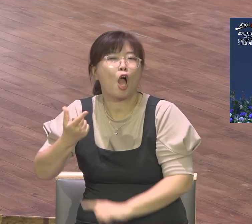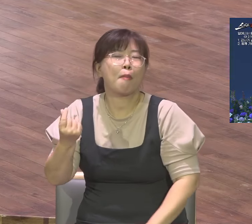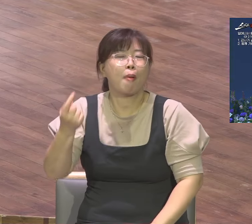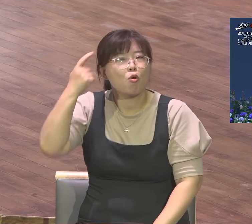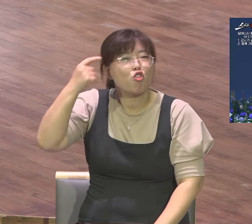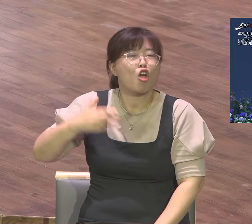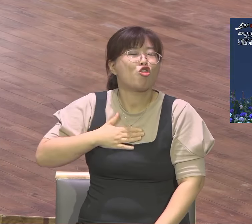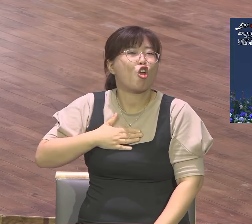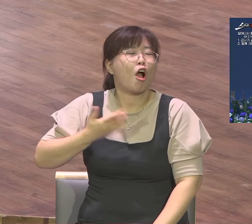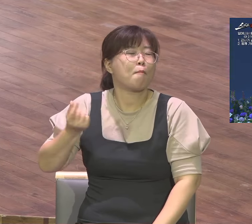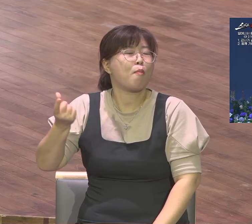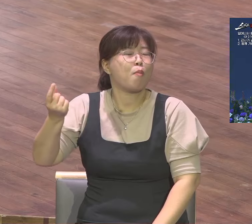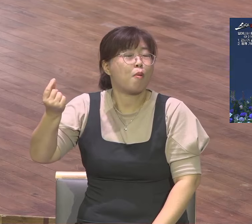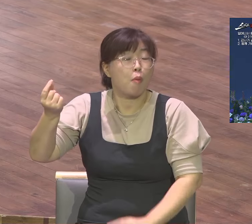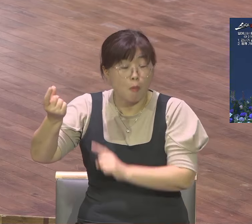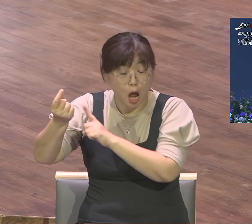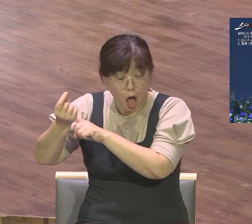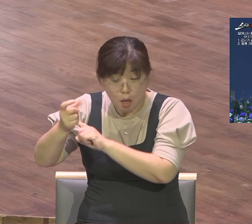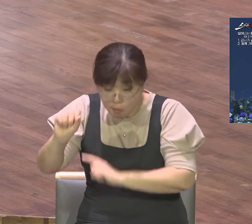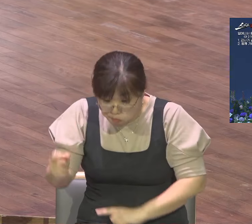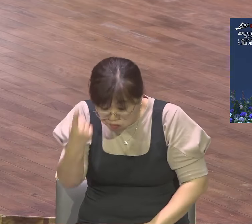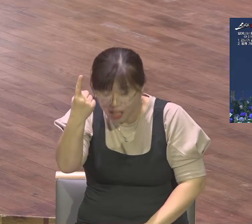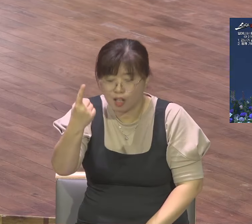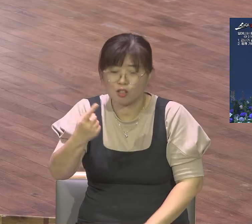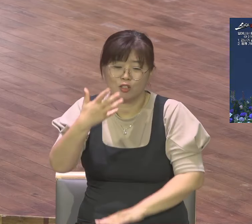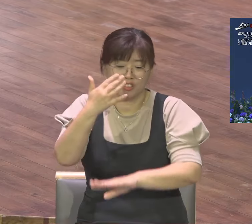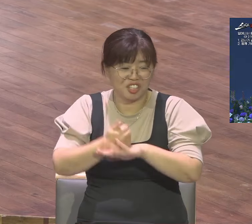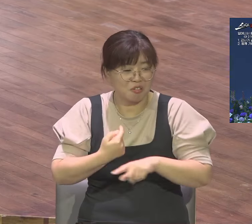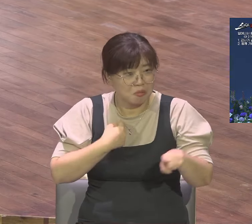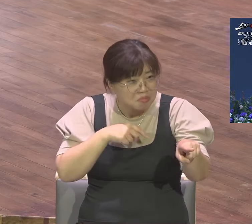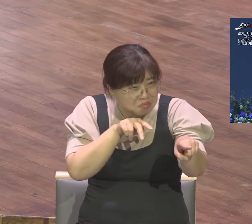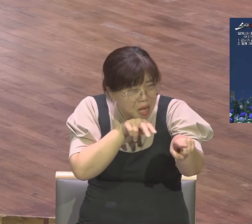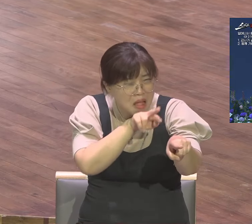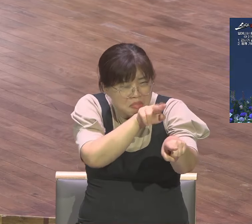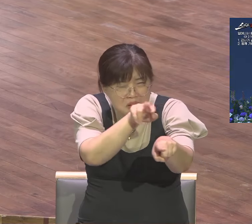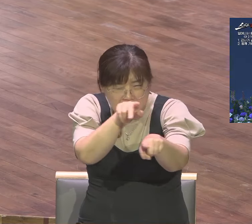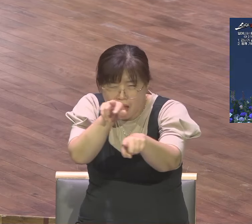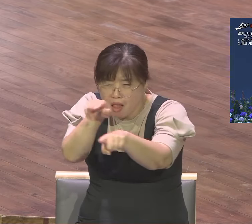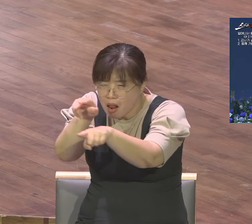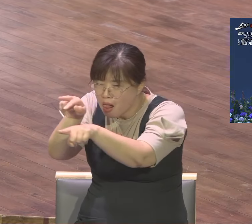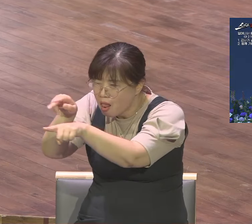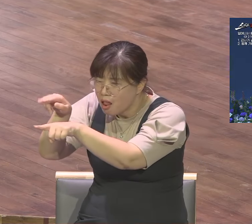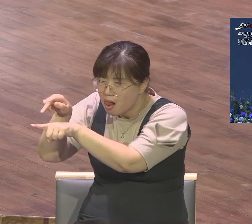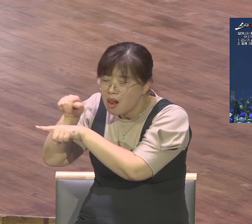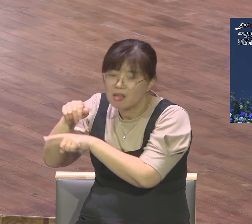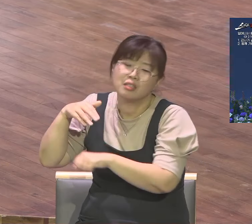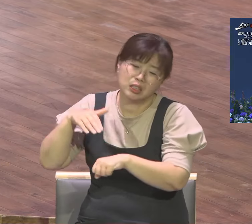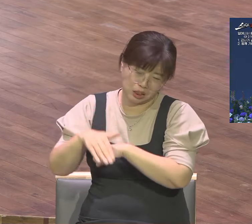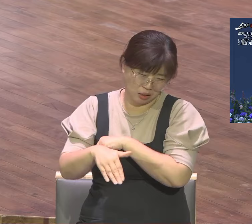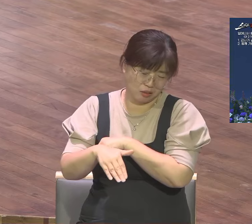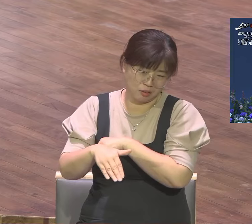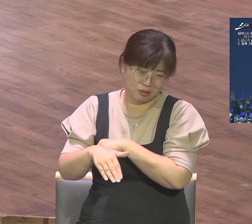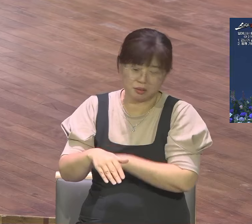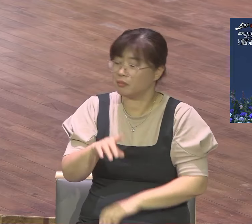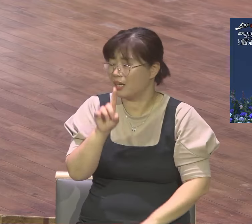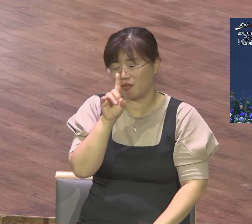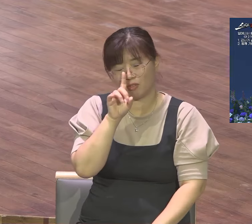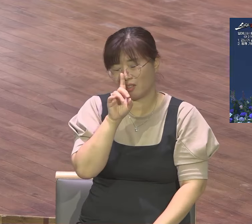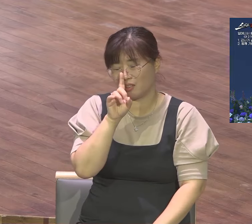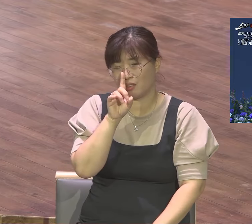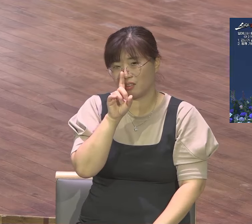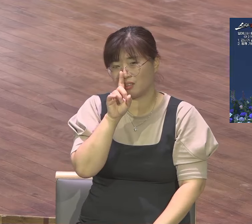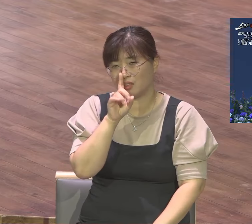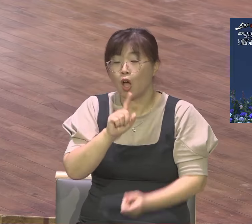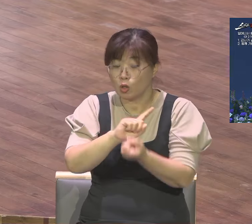우리는 복음 공동체입니다. 복음 안에 맹콤비르시 바랍니다. 너무 아름답게. 그래 서로 살리고